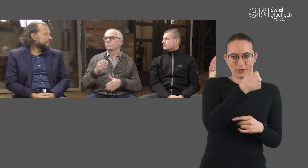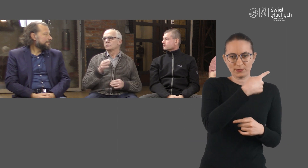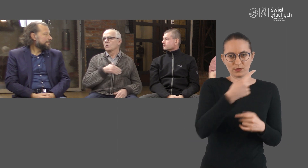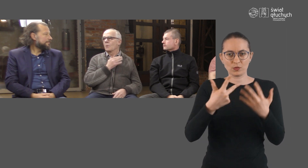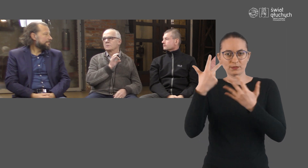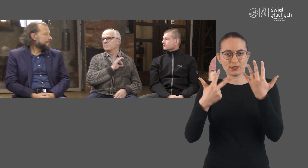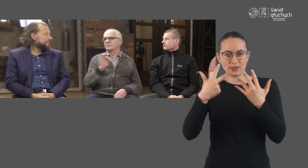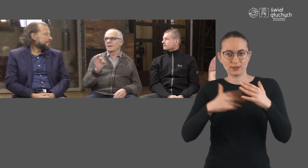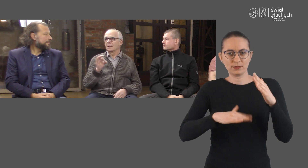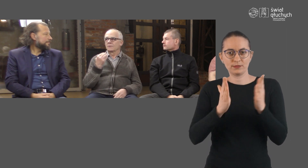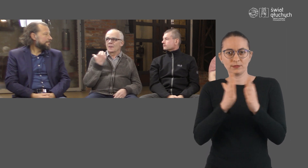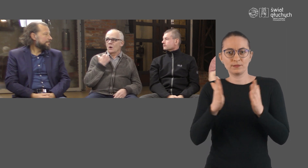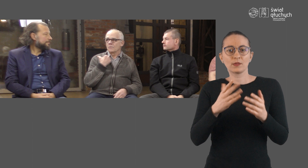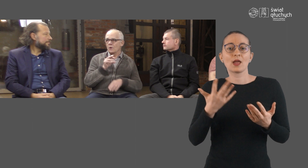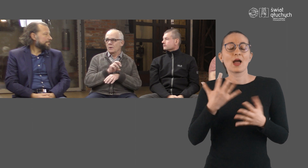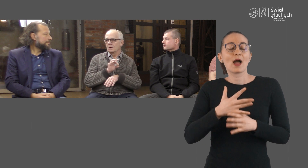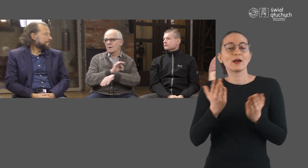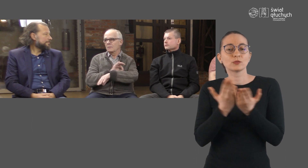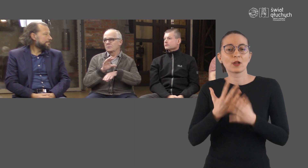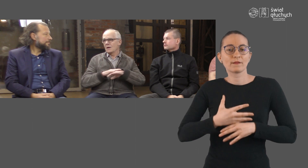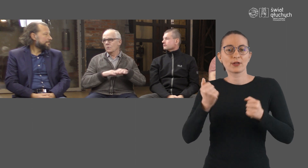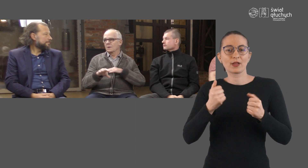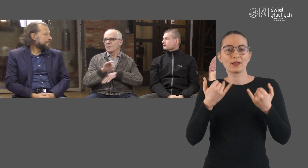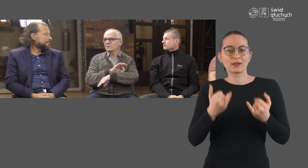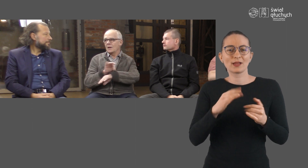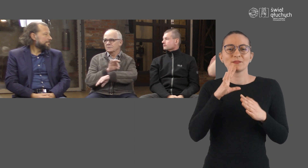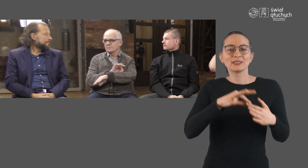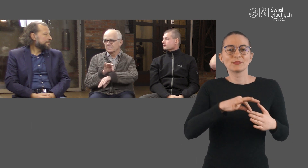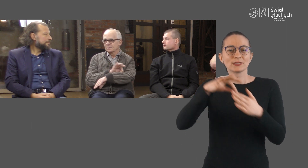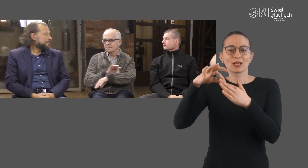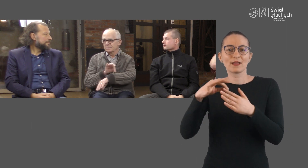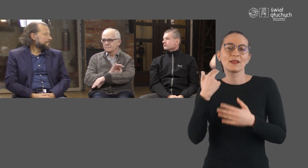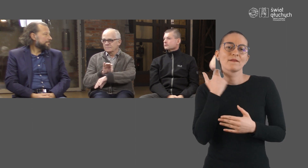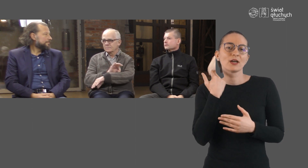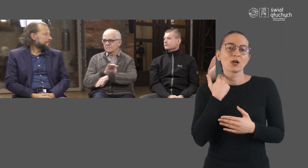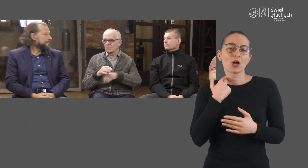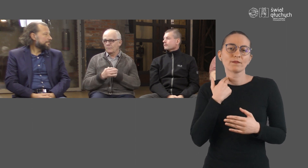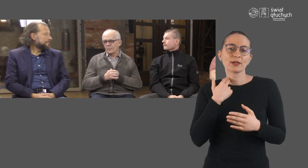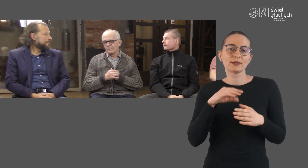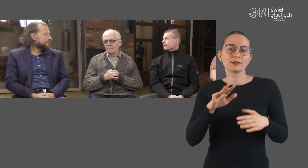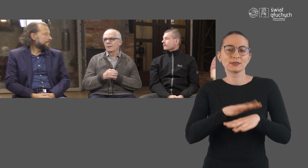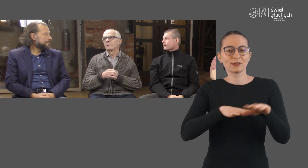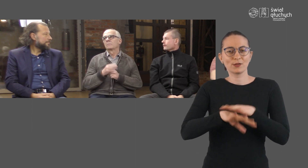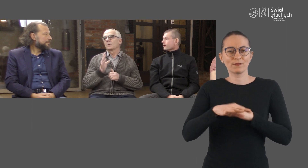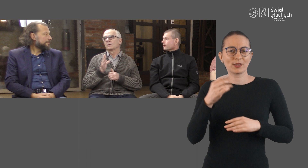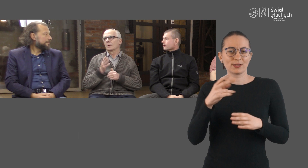Jak skończyłem tą szkołę, potem byłem w szkole specjalnej w